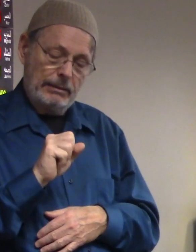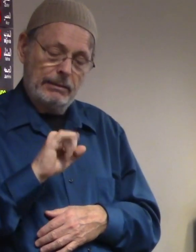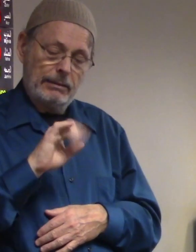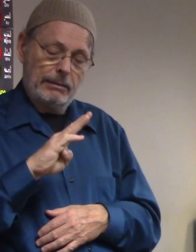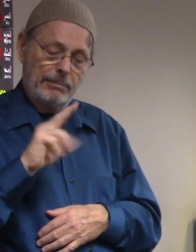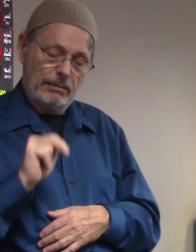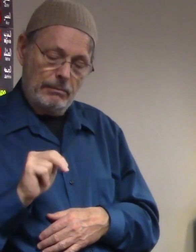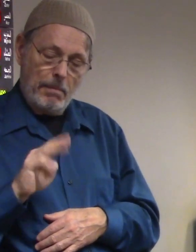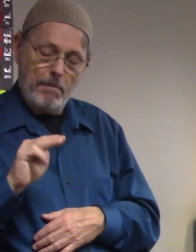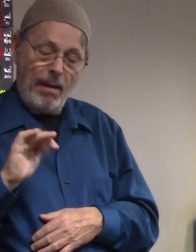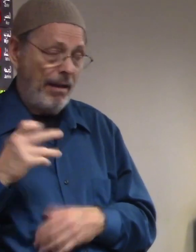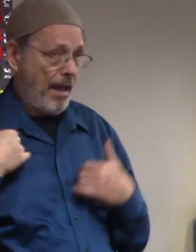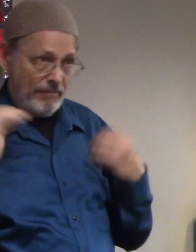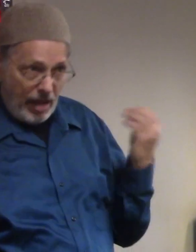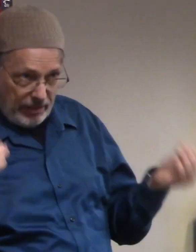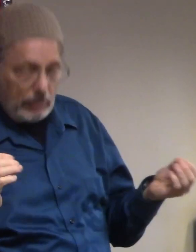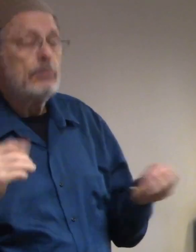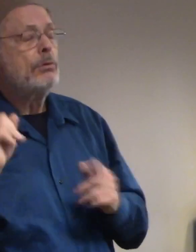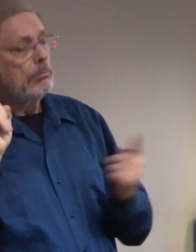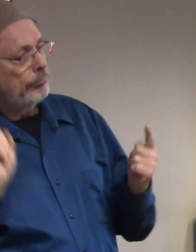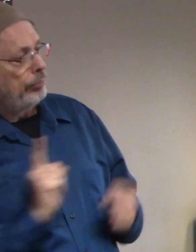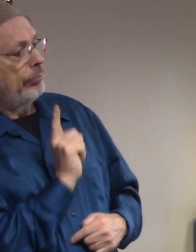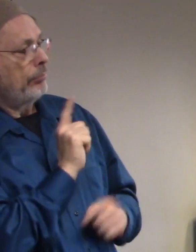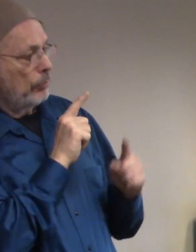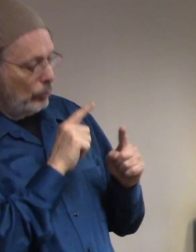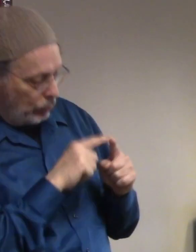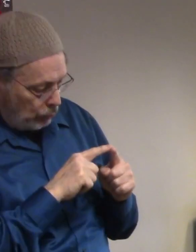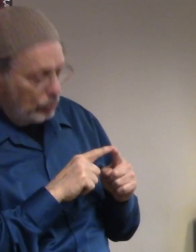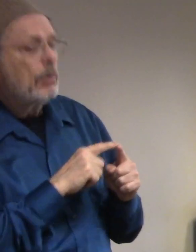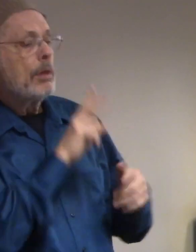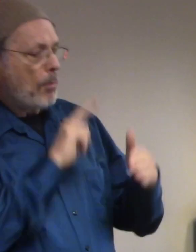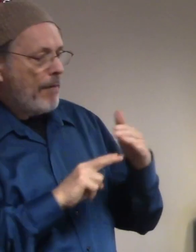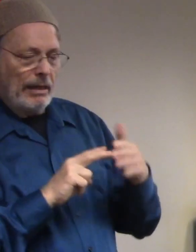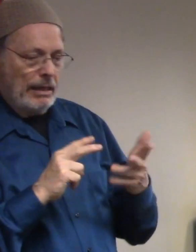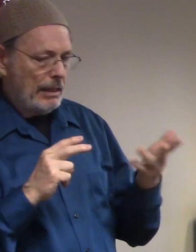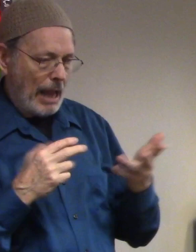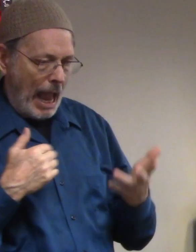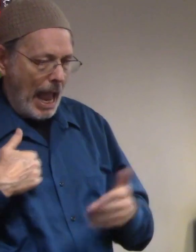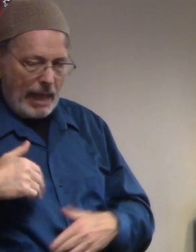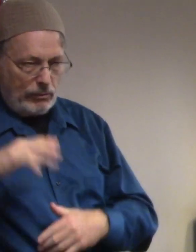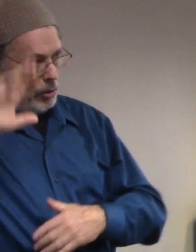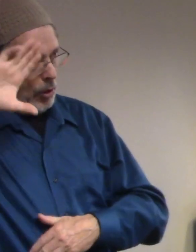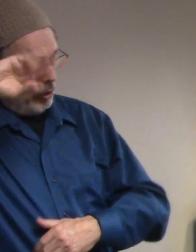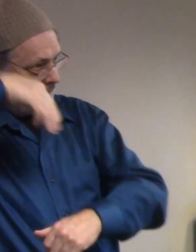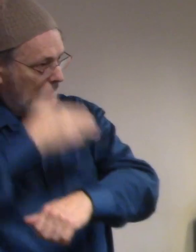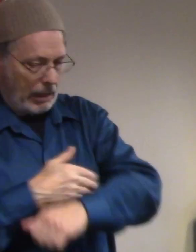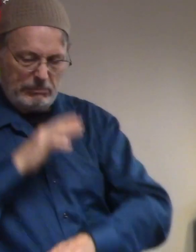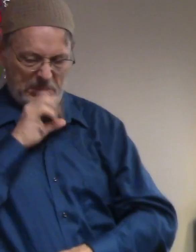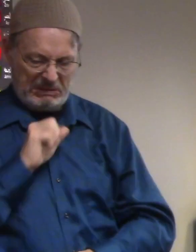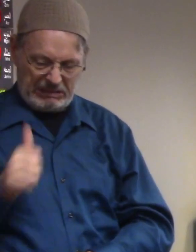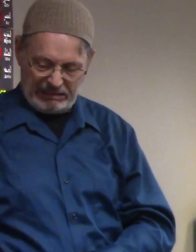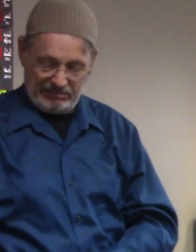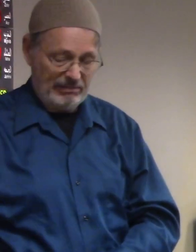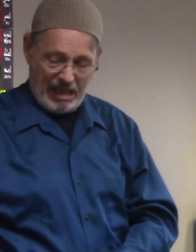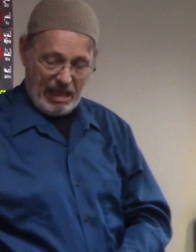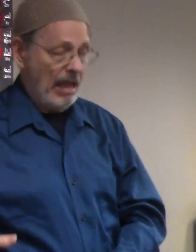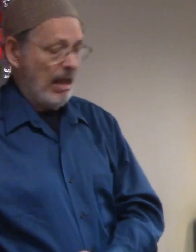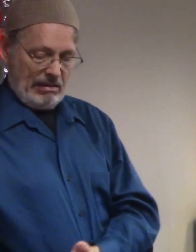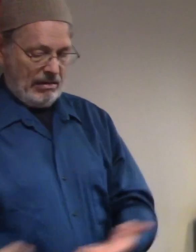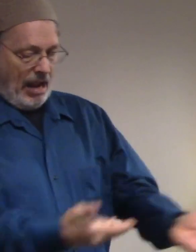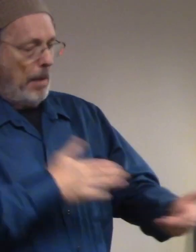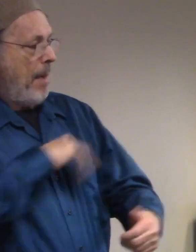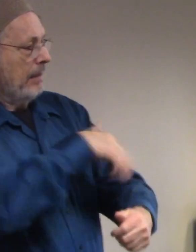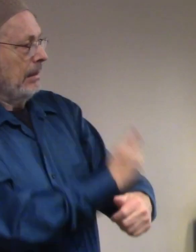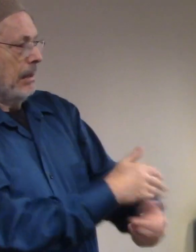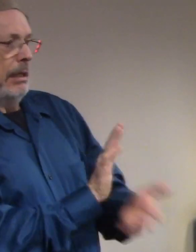She walks up to the Prophet ﷺ holding Anas ibn Malik's hand. He's 10 years old. Ya Rasulullah, I have nothing else. Take my 10-year-old